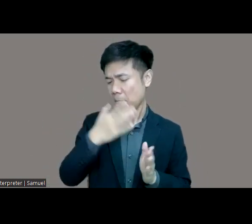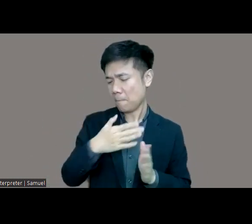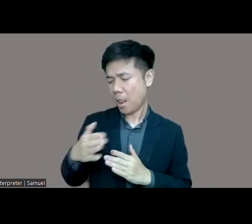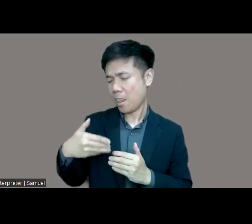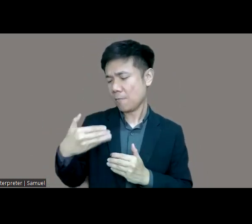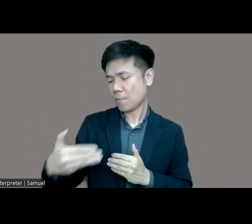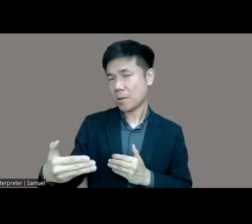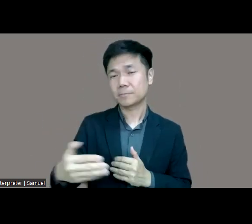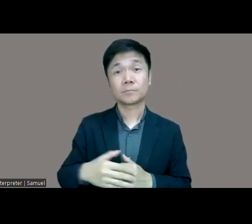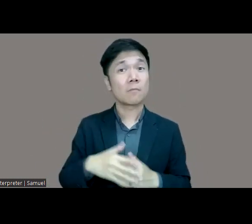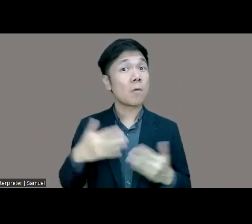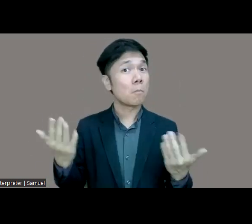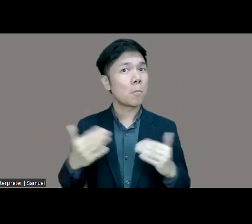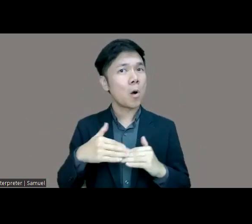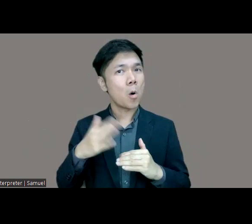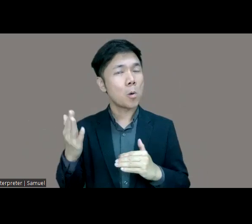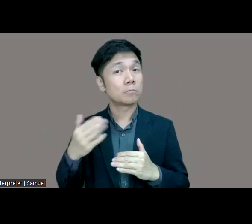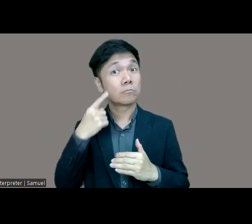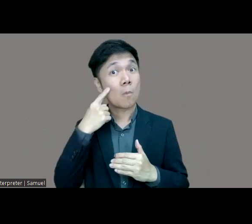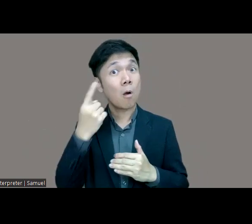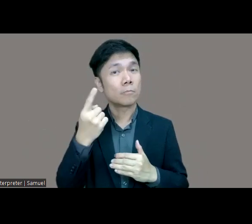pour les activités,